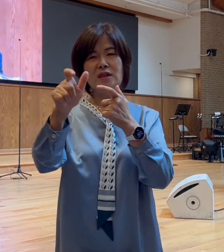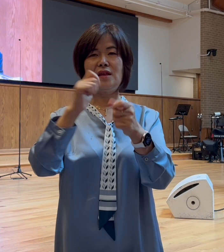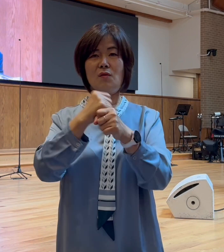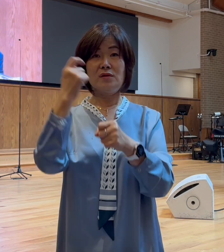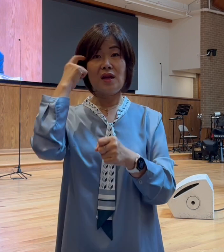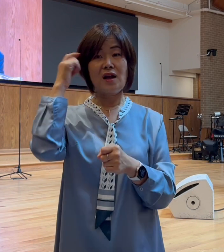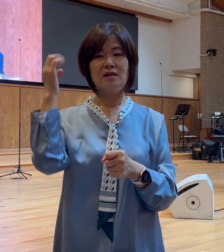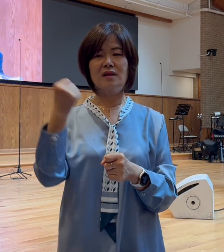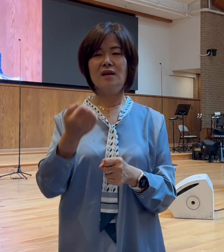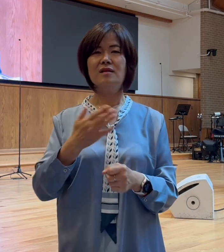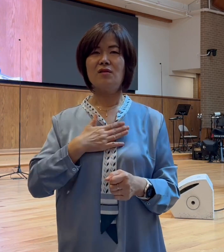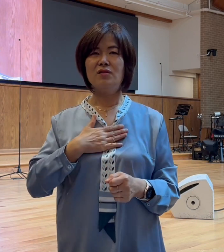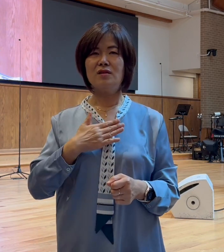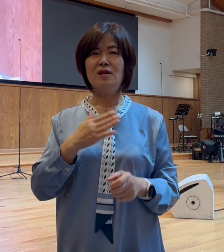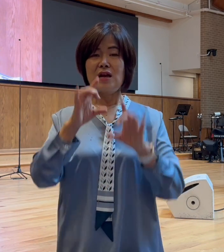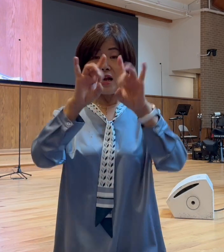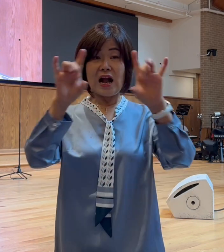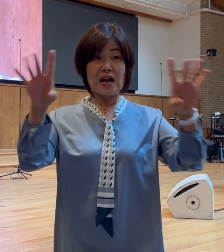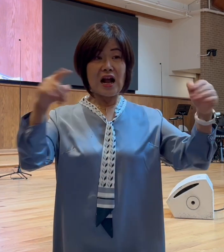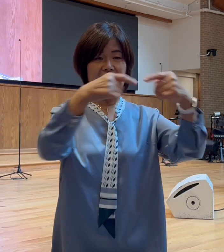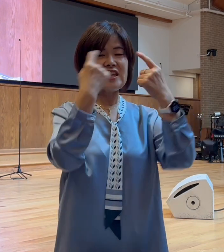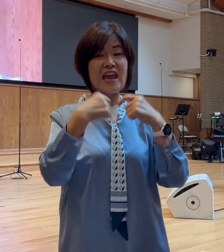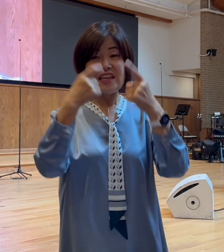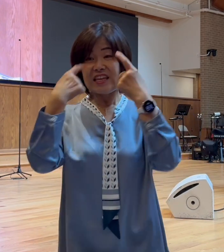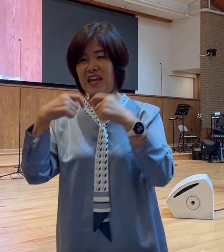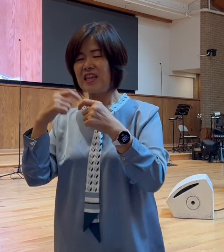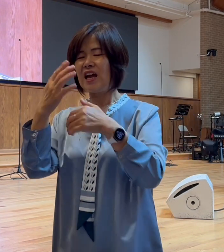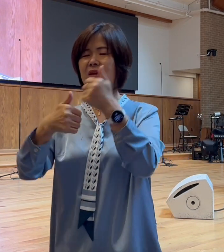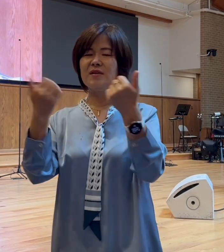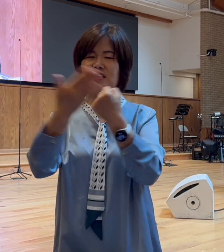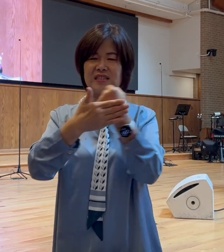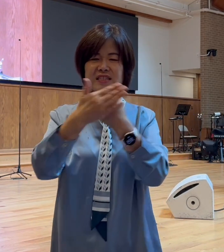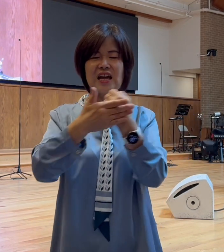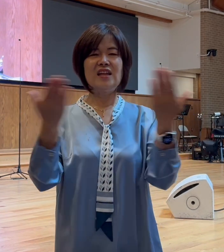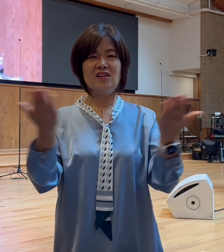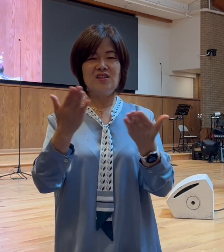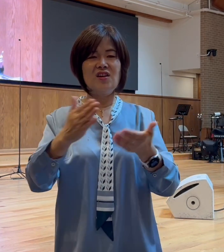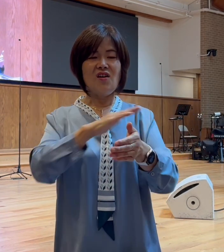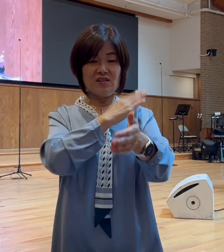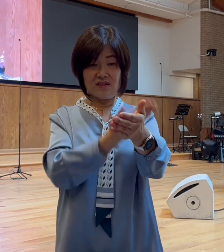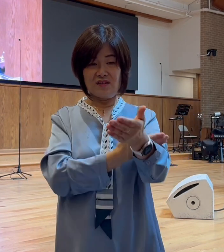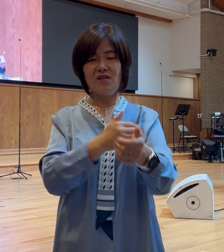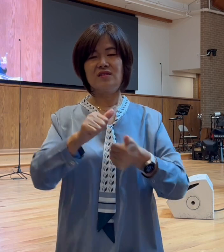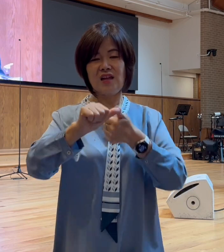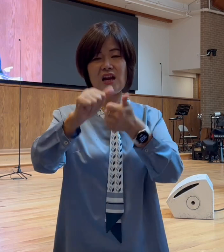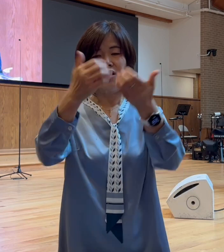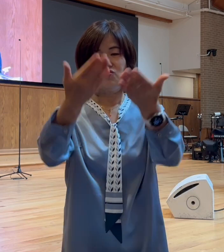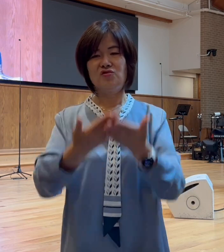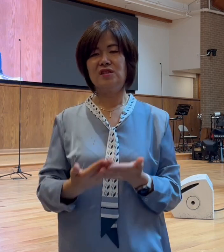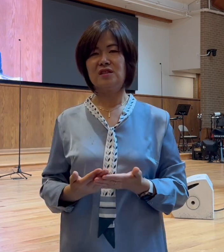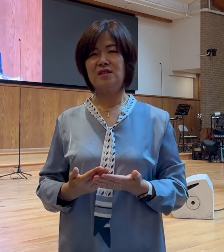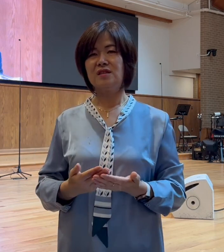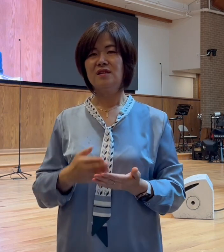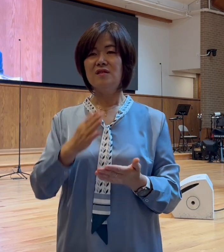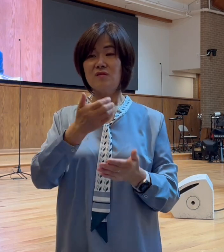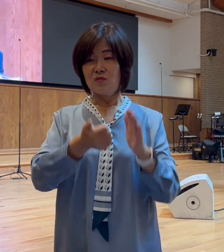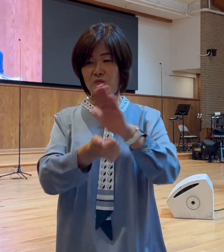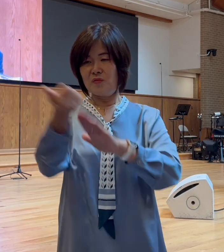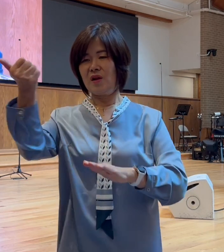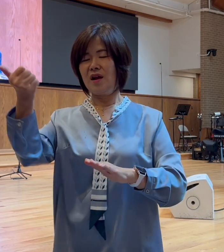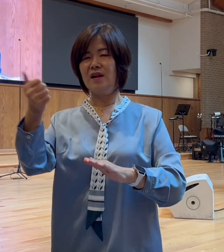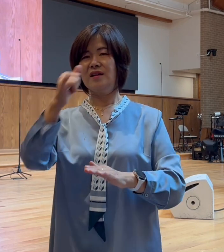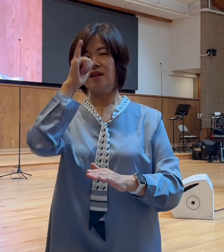하셨을 텐데, 저는 각 개인에게 하나님이 은사와 능력을 따라 주신 2차적인 꿈과 비전이